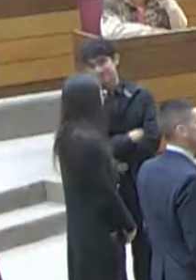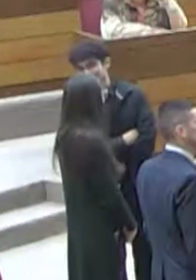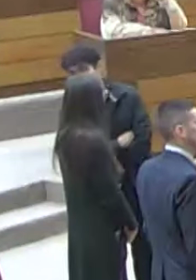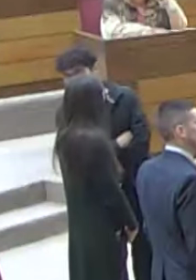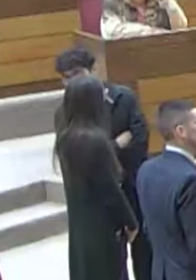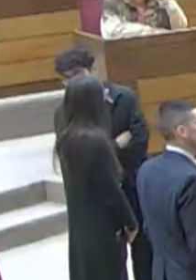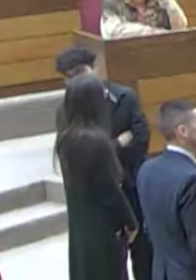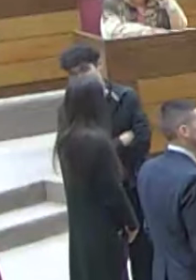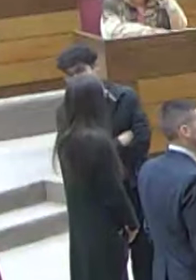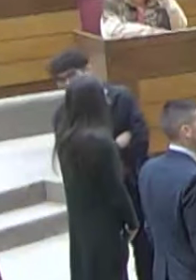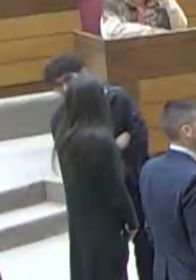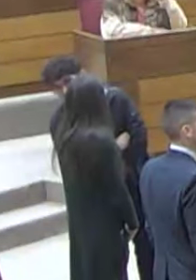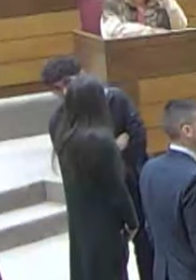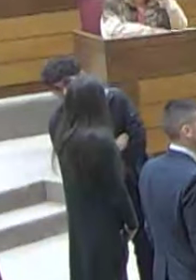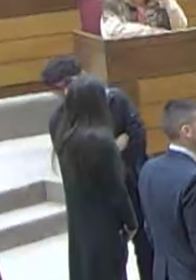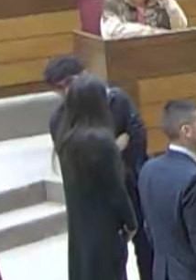porque